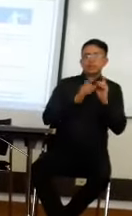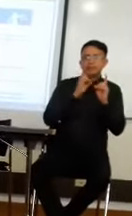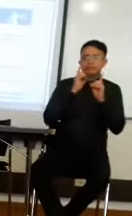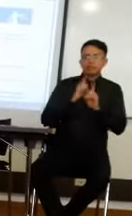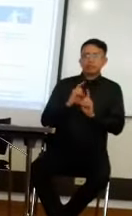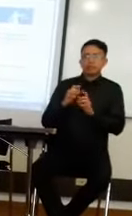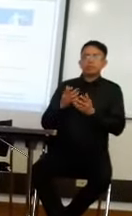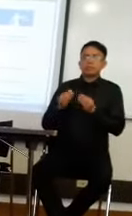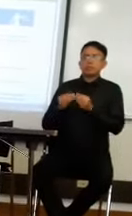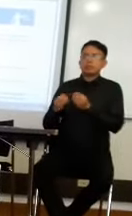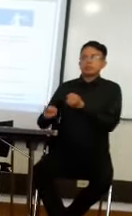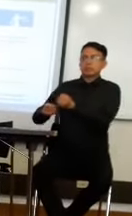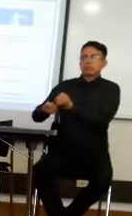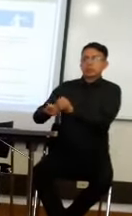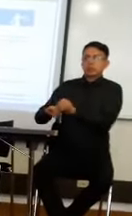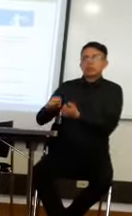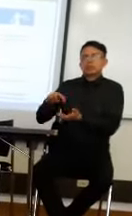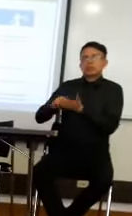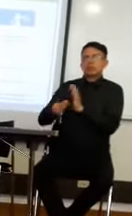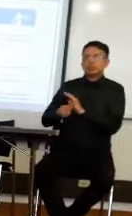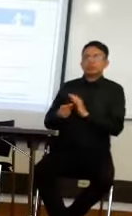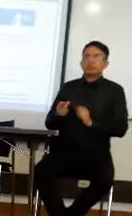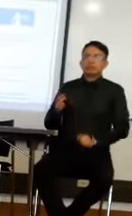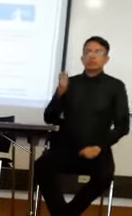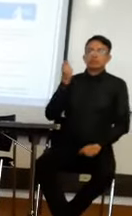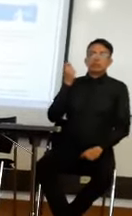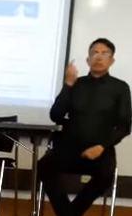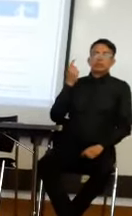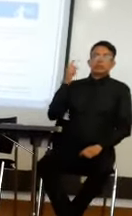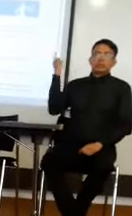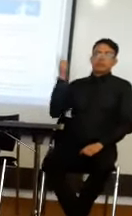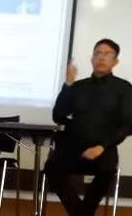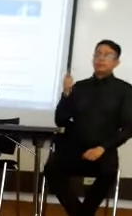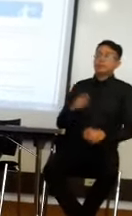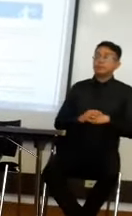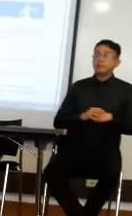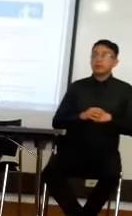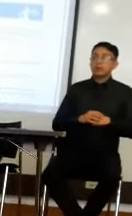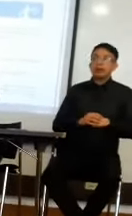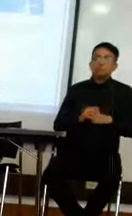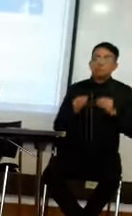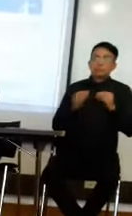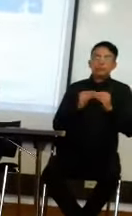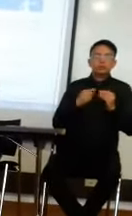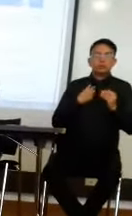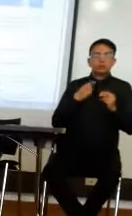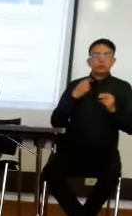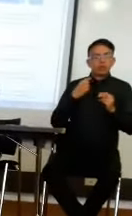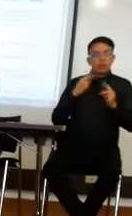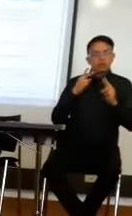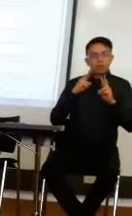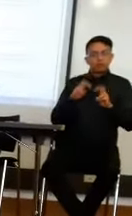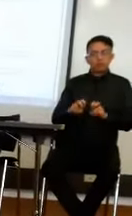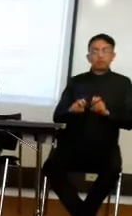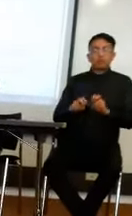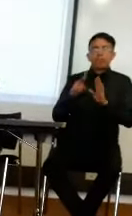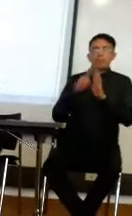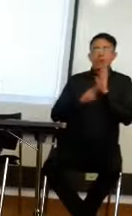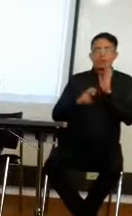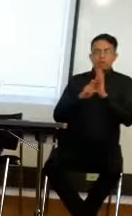hay es una invitación a que conozcan de esa conceptualización teórica y jurídica que hay detrás de lo que